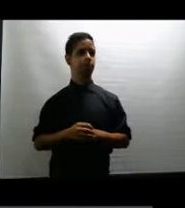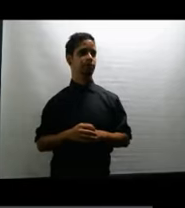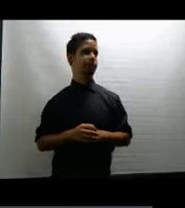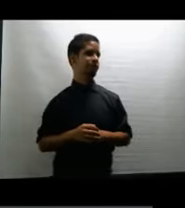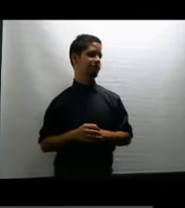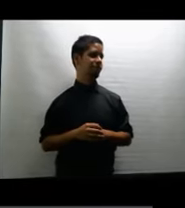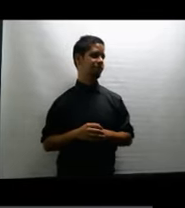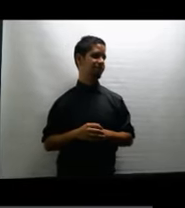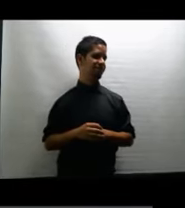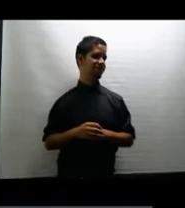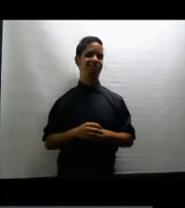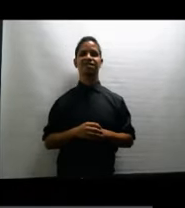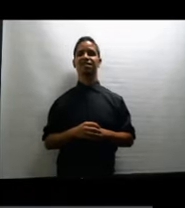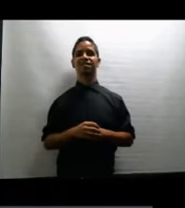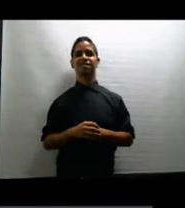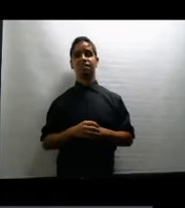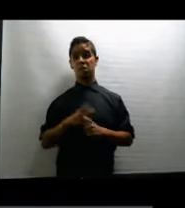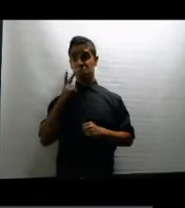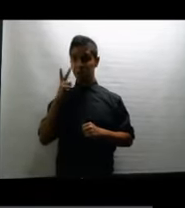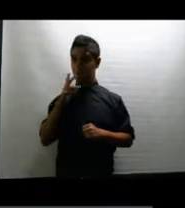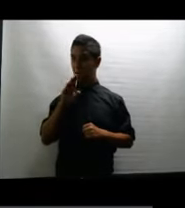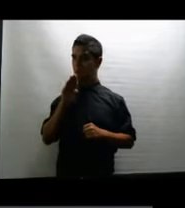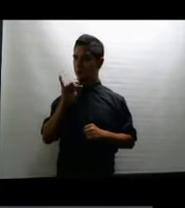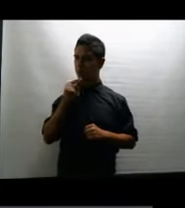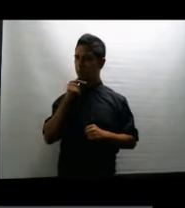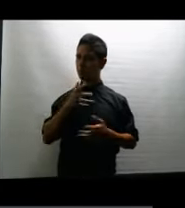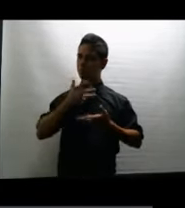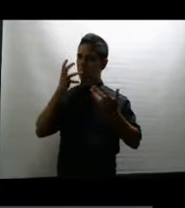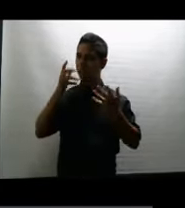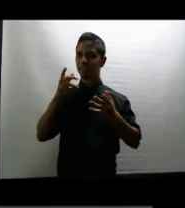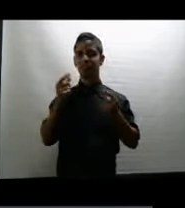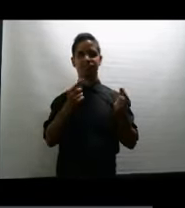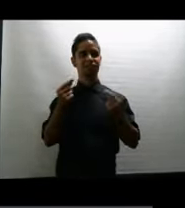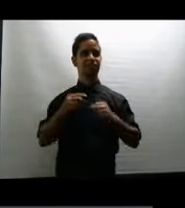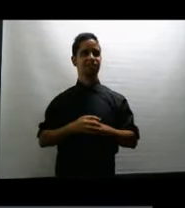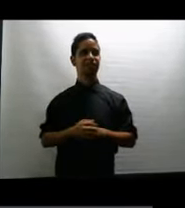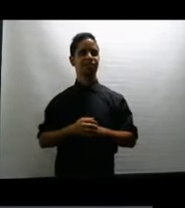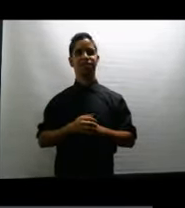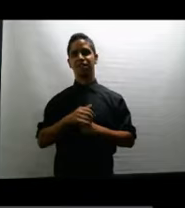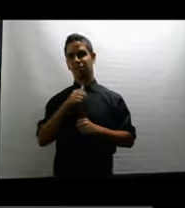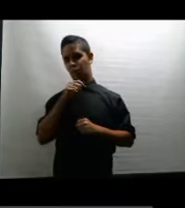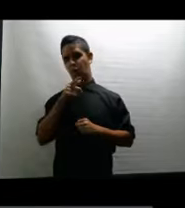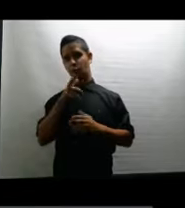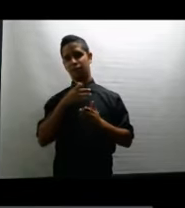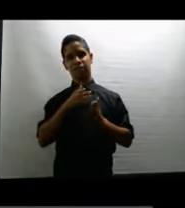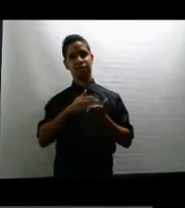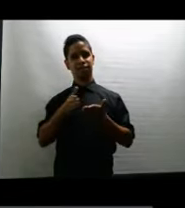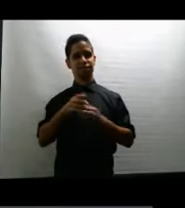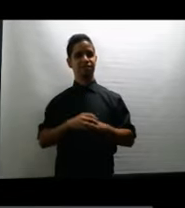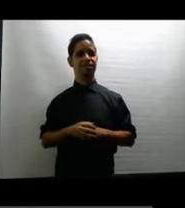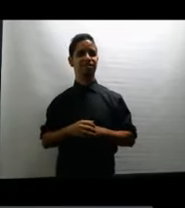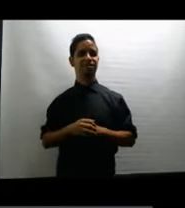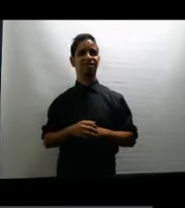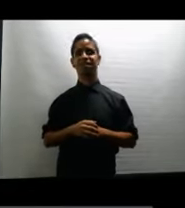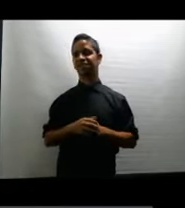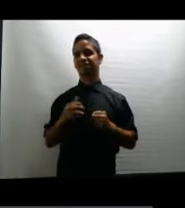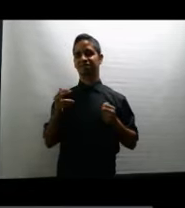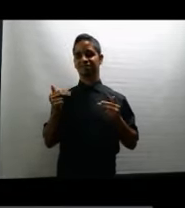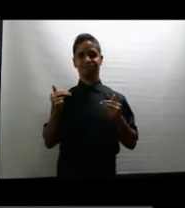¡Mira! ¡Bicarbonato! ¿Qué está pasando? Sí, no me voy a ir por esa línea, Nancy.